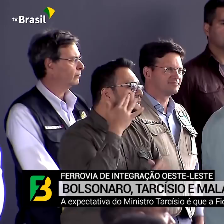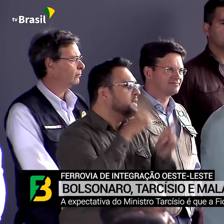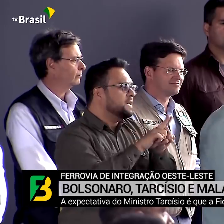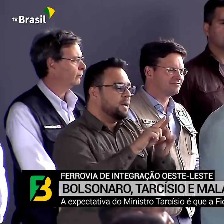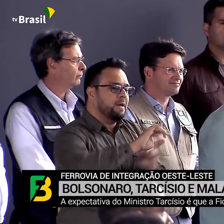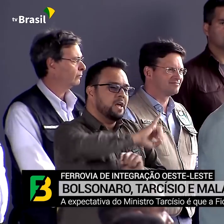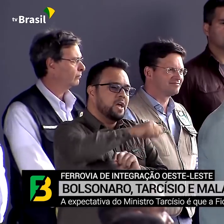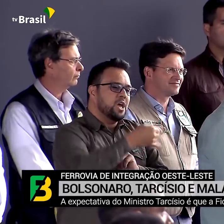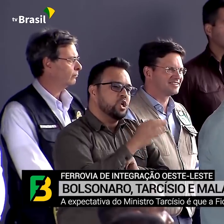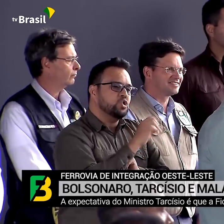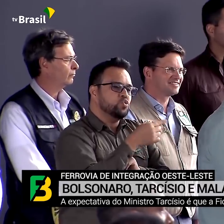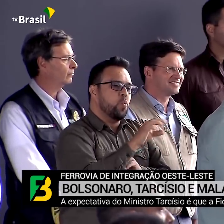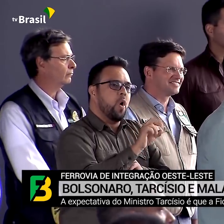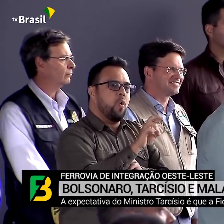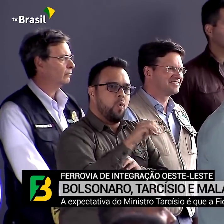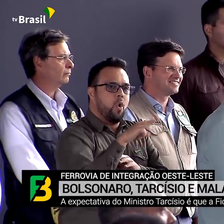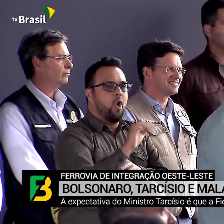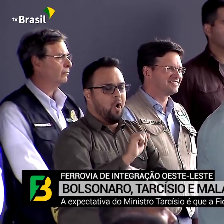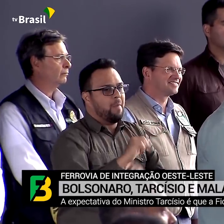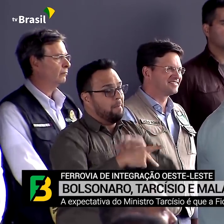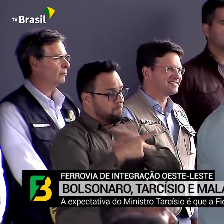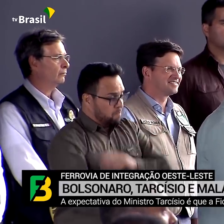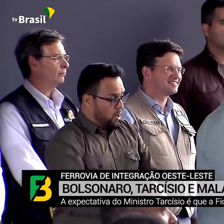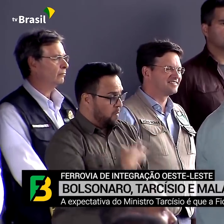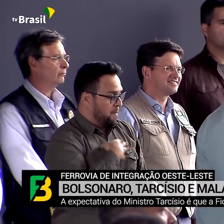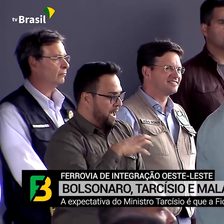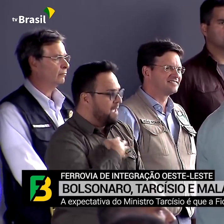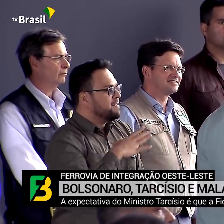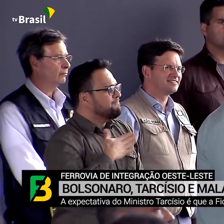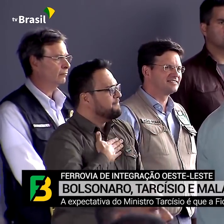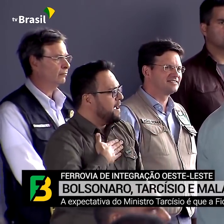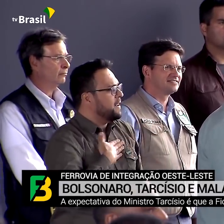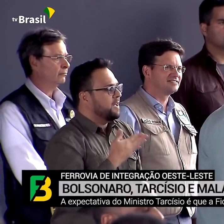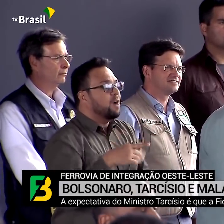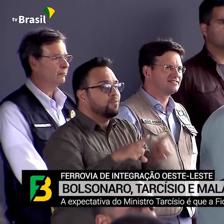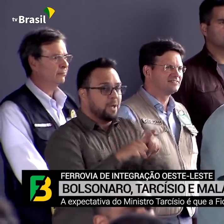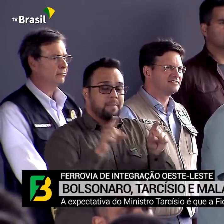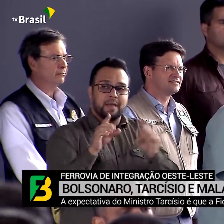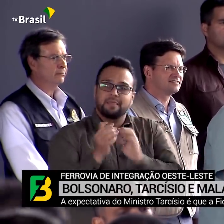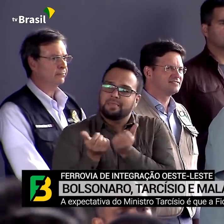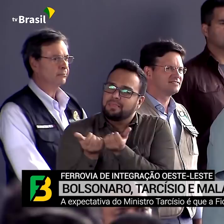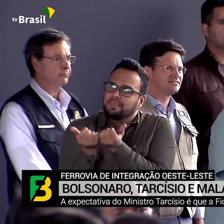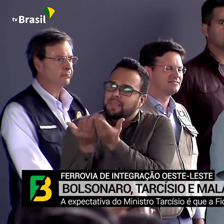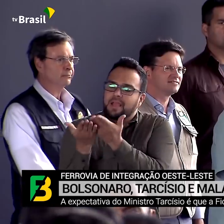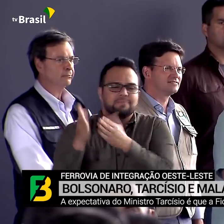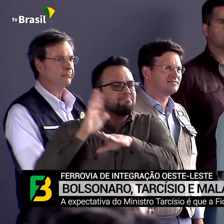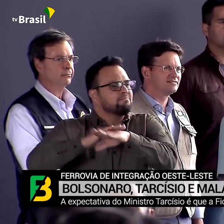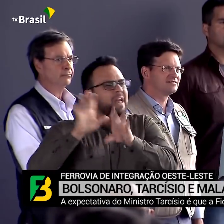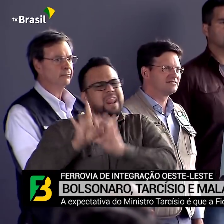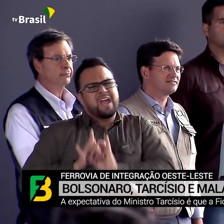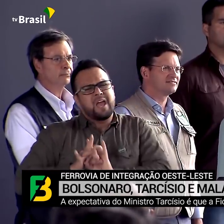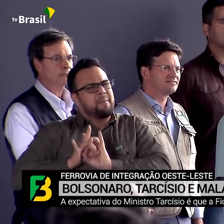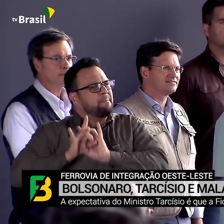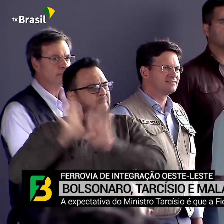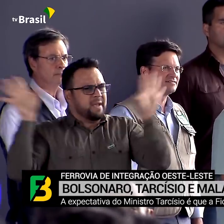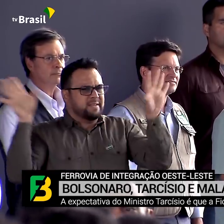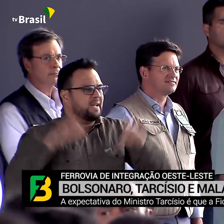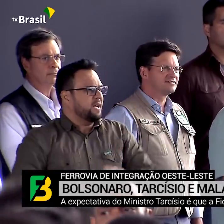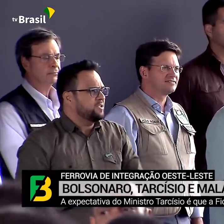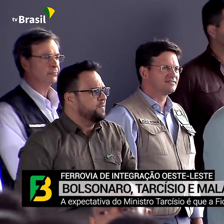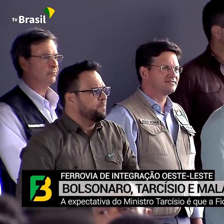o nosso querido baiano e eu dei para ele também a Total Liberdade